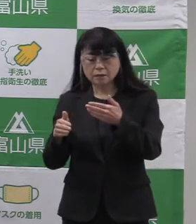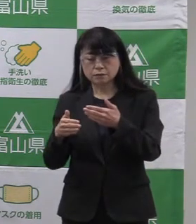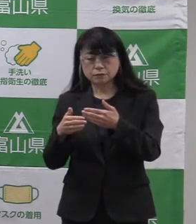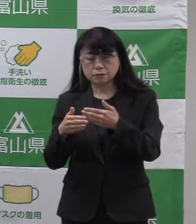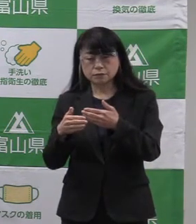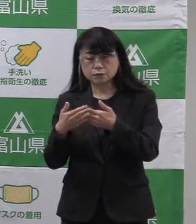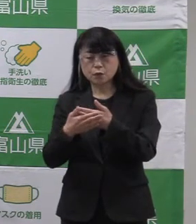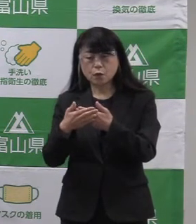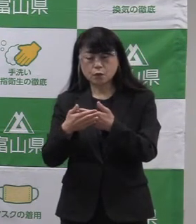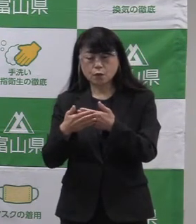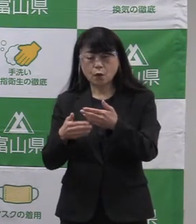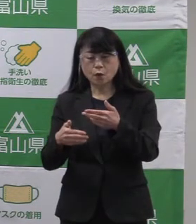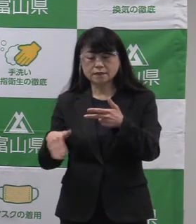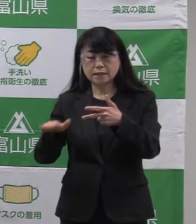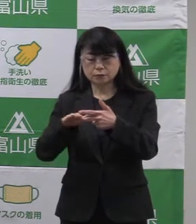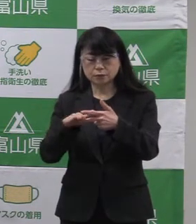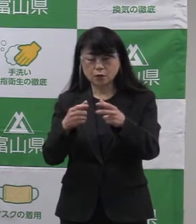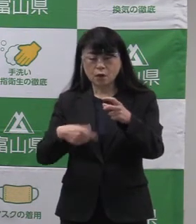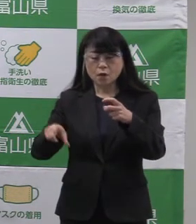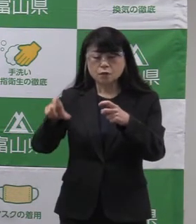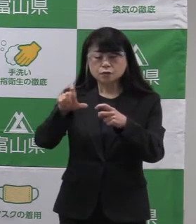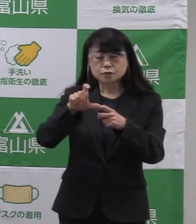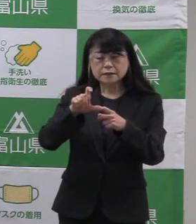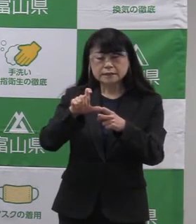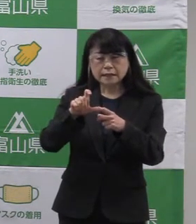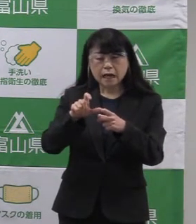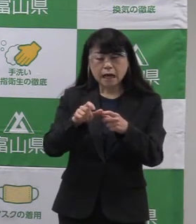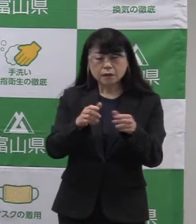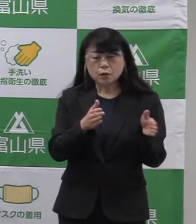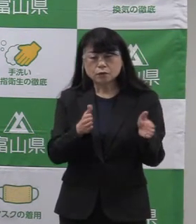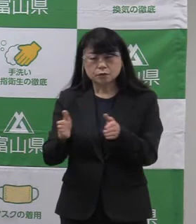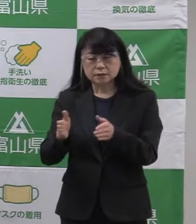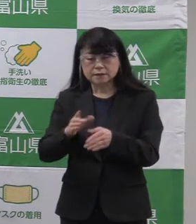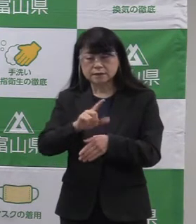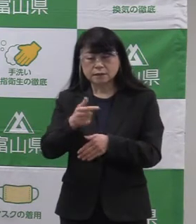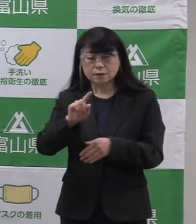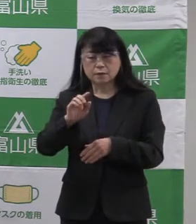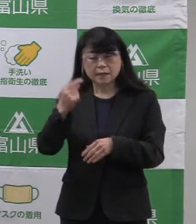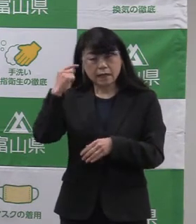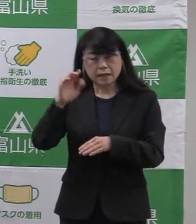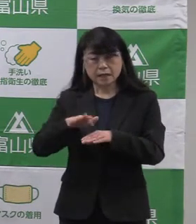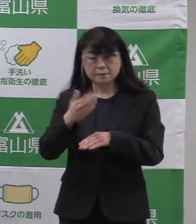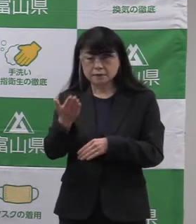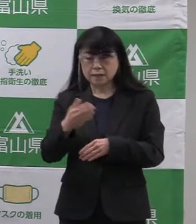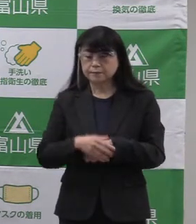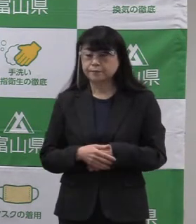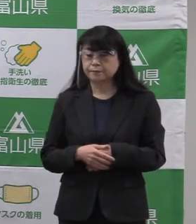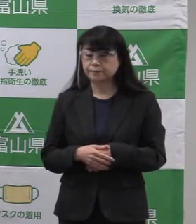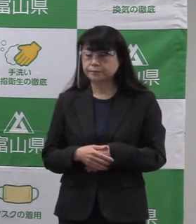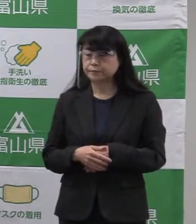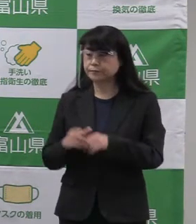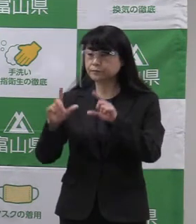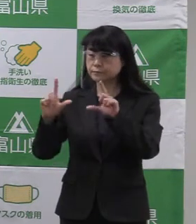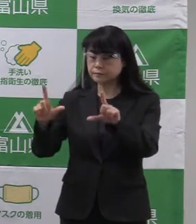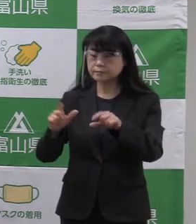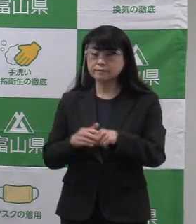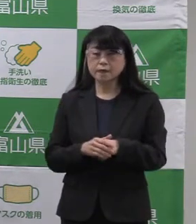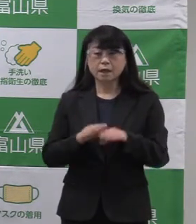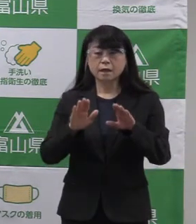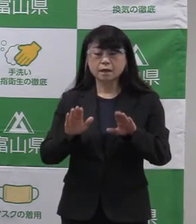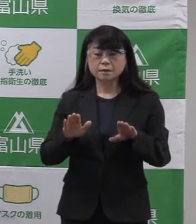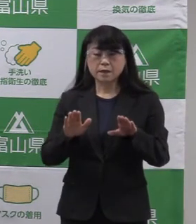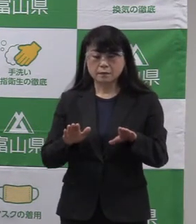置、追加指定の措置みたいなものはお考えでしょうか。 はい、現在はご存知の